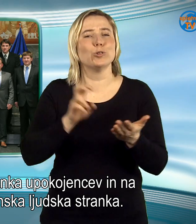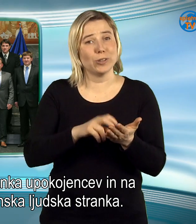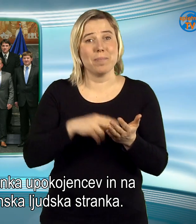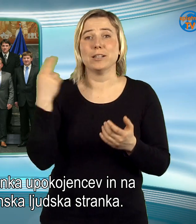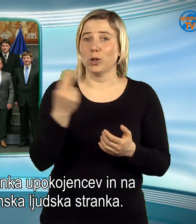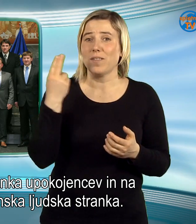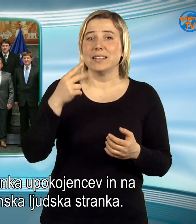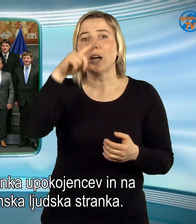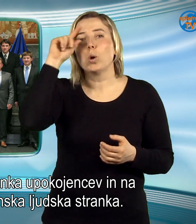Slovenska ljudska stranka.